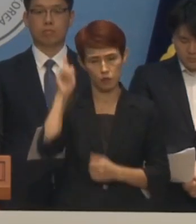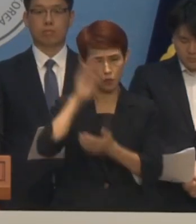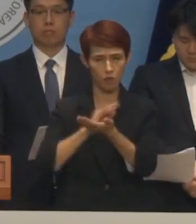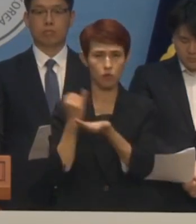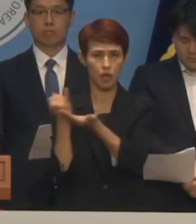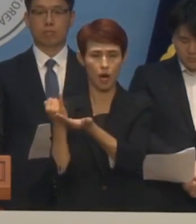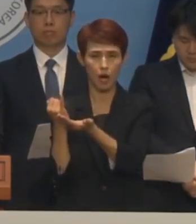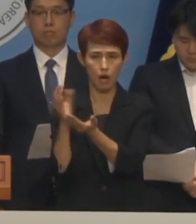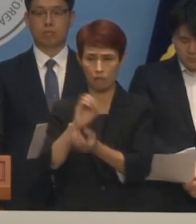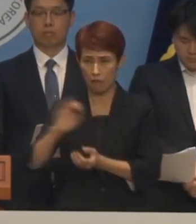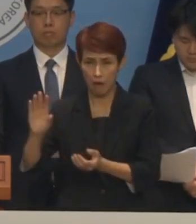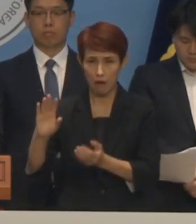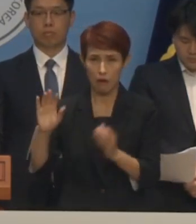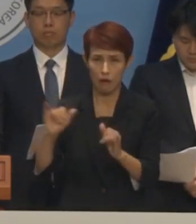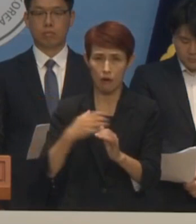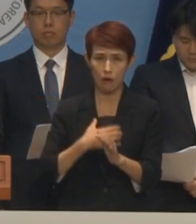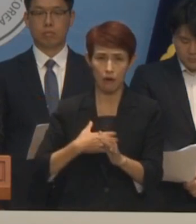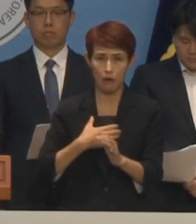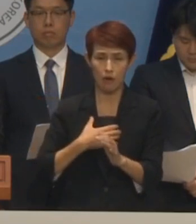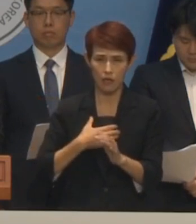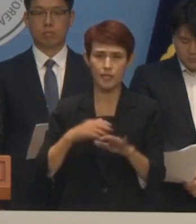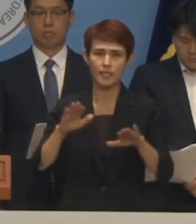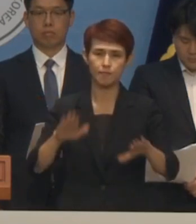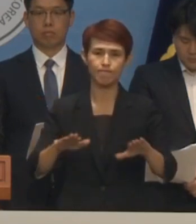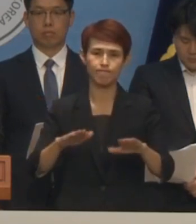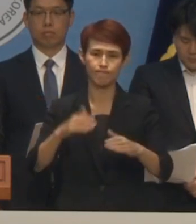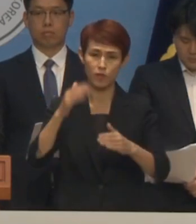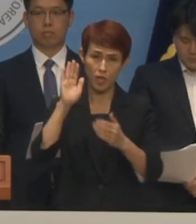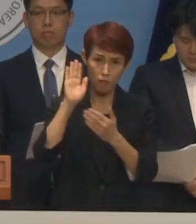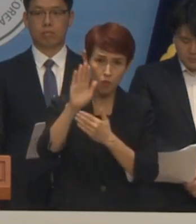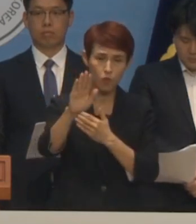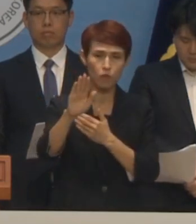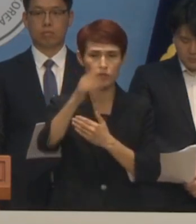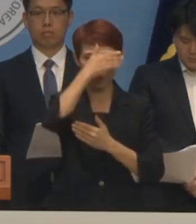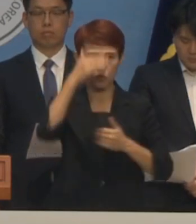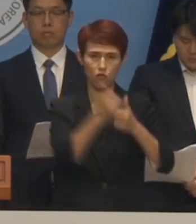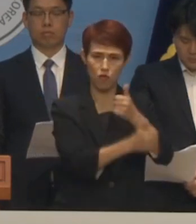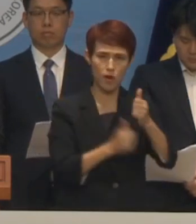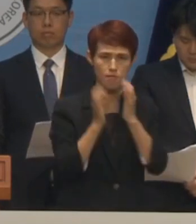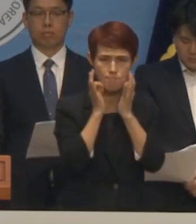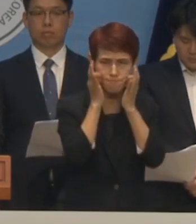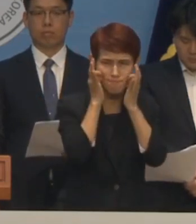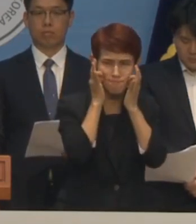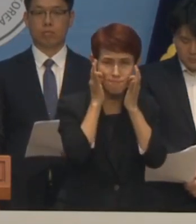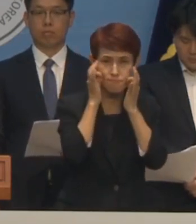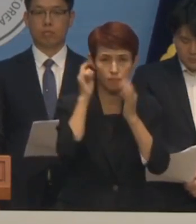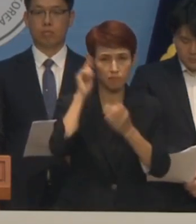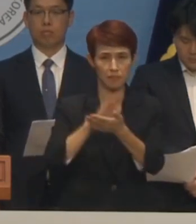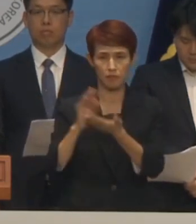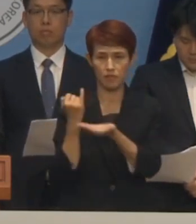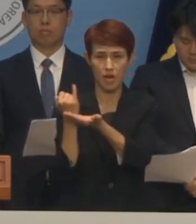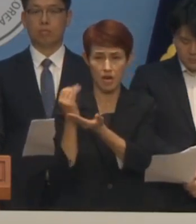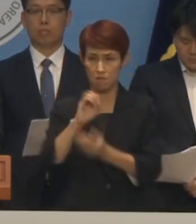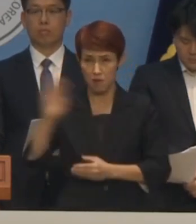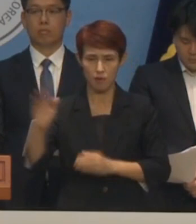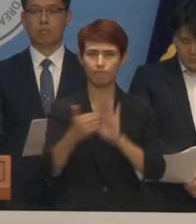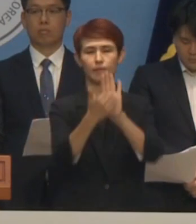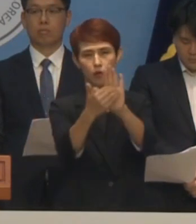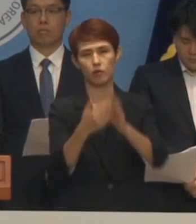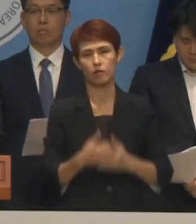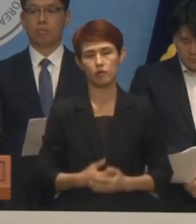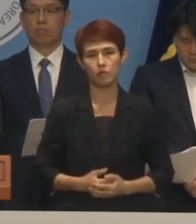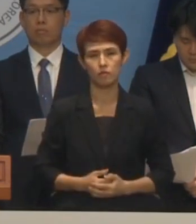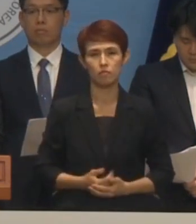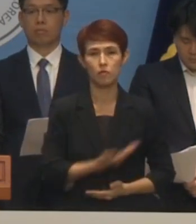예정된 남은 기간, 저희 더불어민주당 전국 청년위원회는 혼신의 힘을 다해 이를 저지할 것입니다. 국민